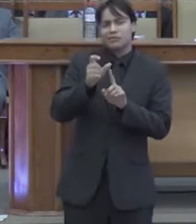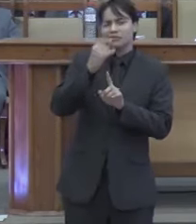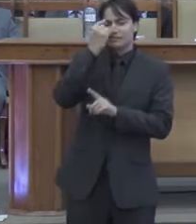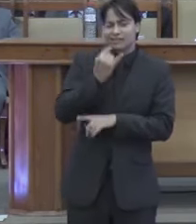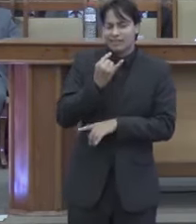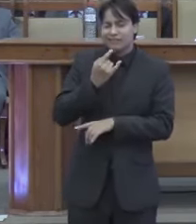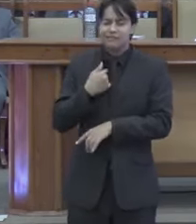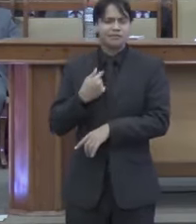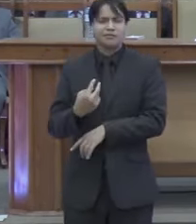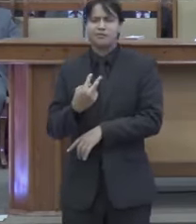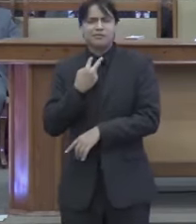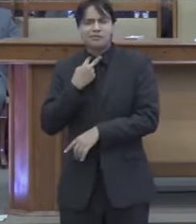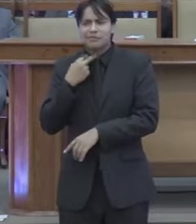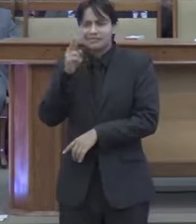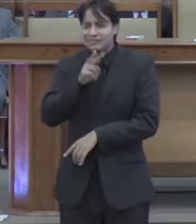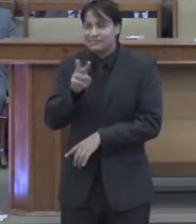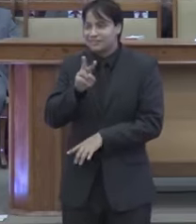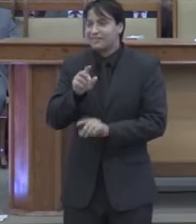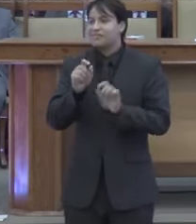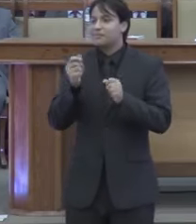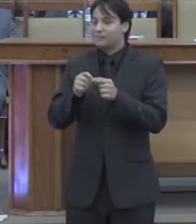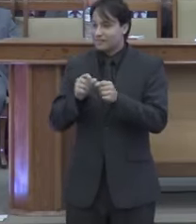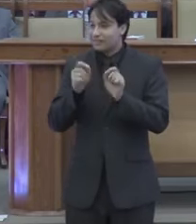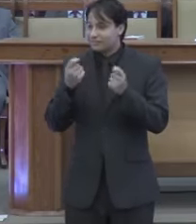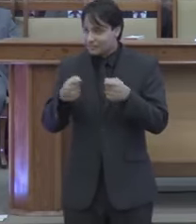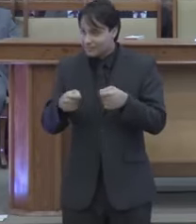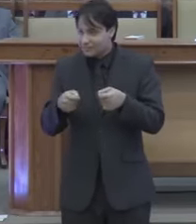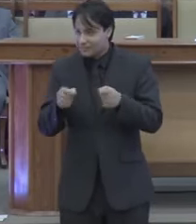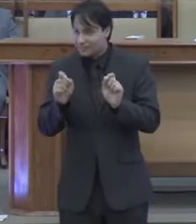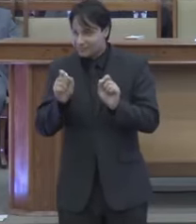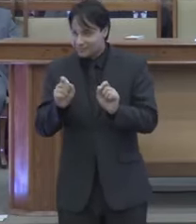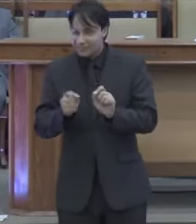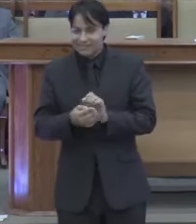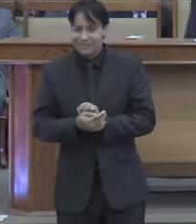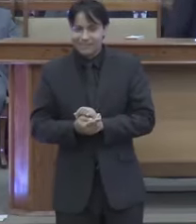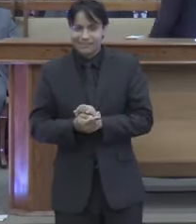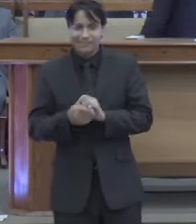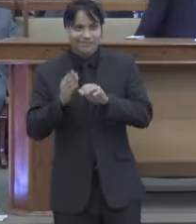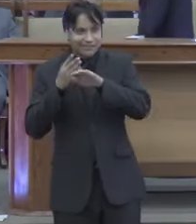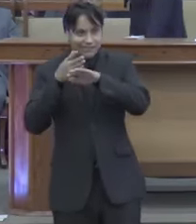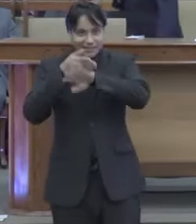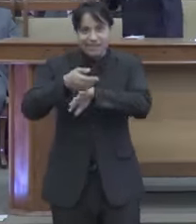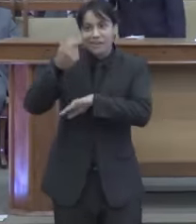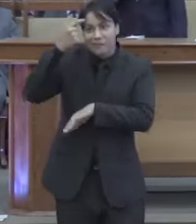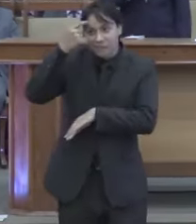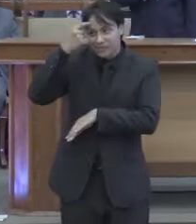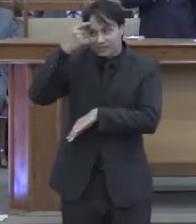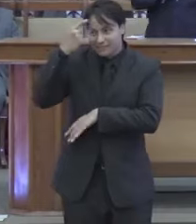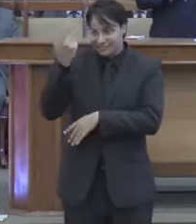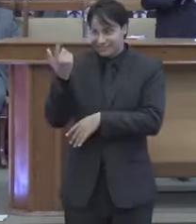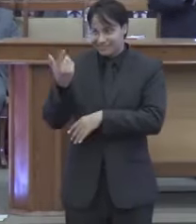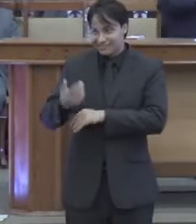ele não pode te ver, aí tu fez o seguinte, tu tem que entrar na mente dele. Quem é que entra em mente de demônio?